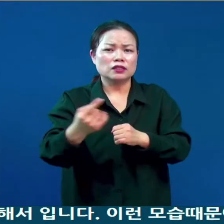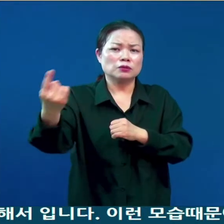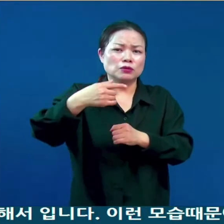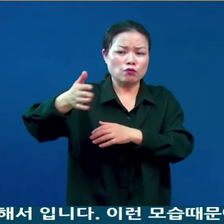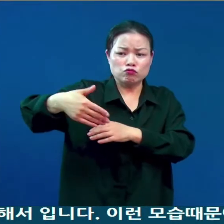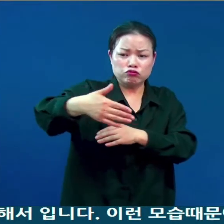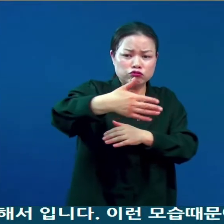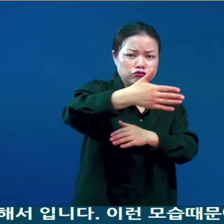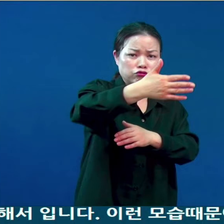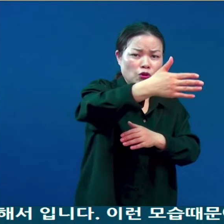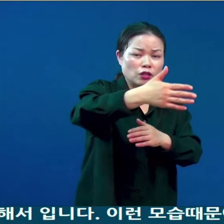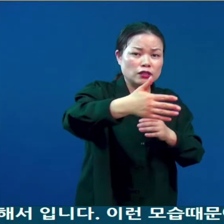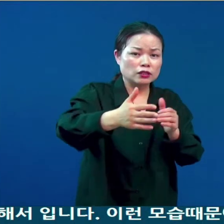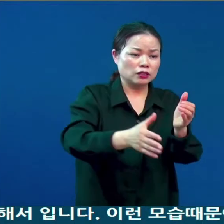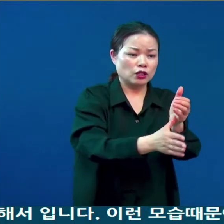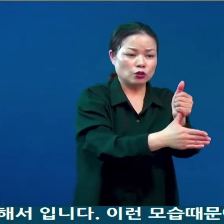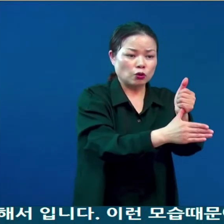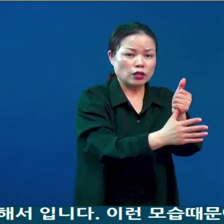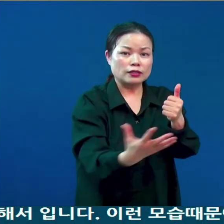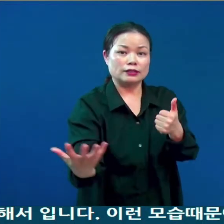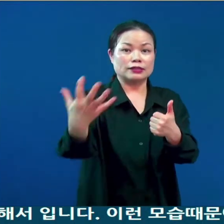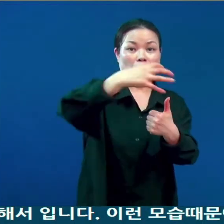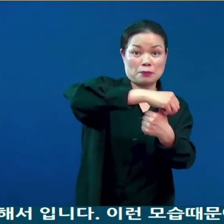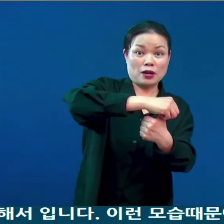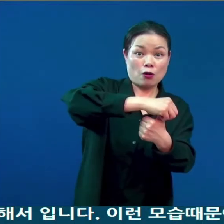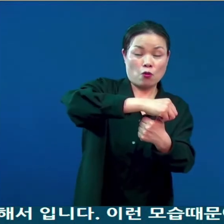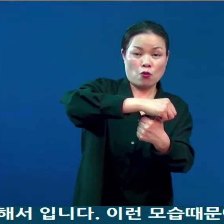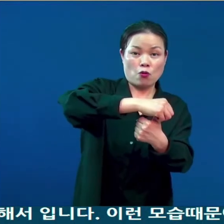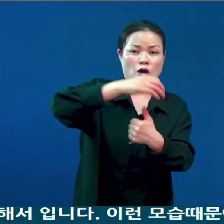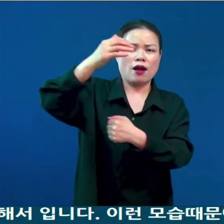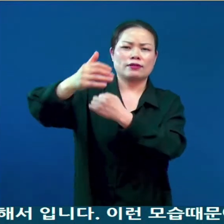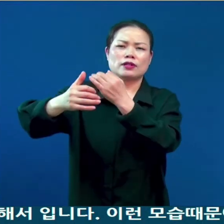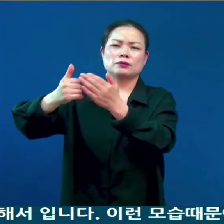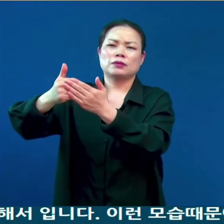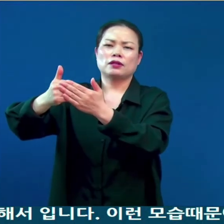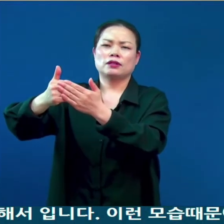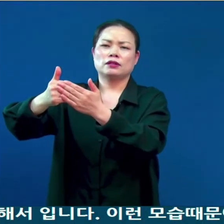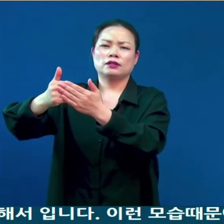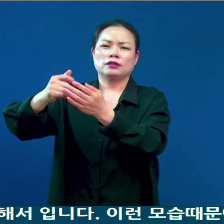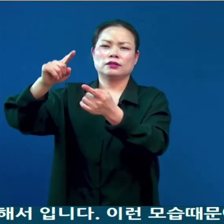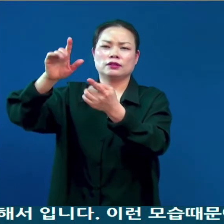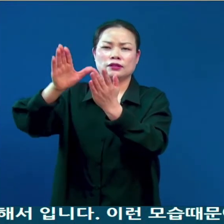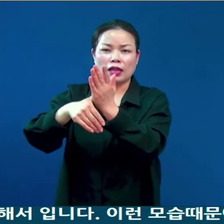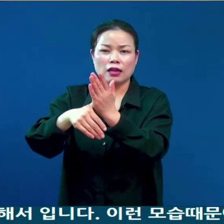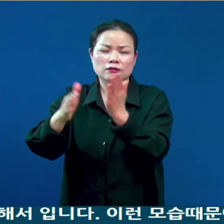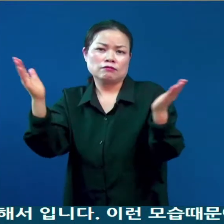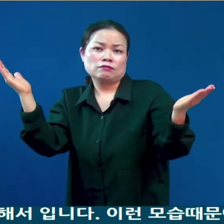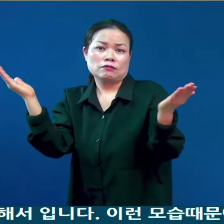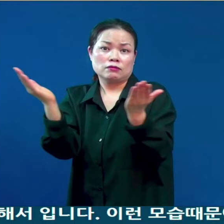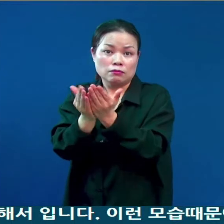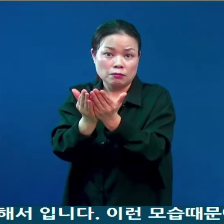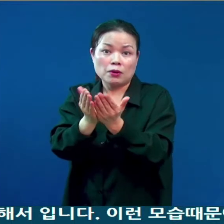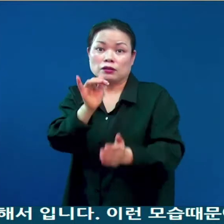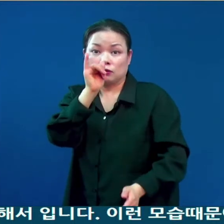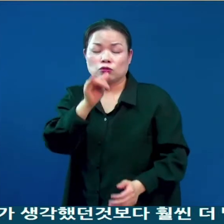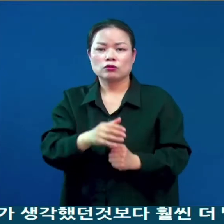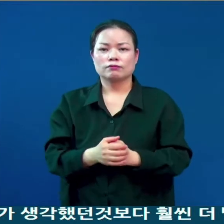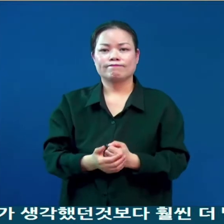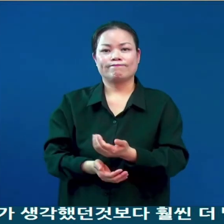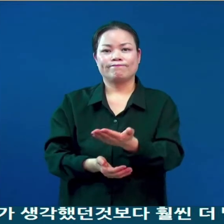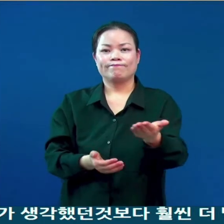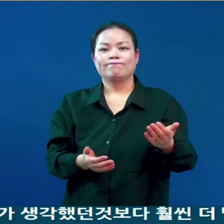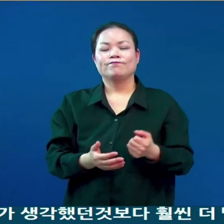지명해서 그 물고기를 보내서 네가 요나를 삼켜라고 하나님의 때는 언제나 정확한 그런 모습을 보게 됩니다. 사랑하는